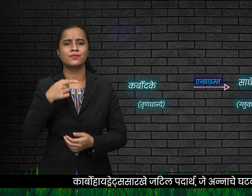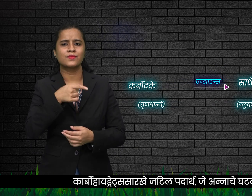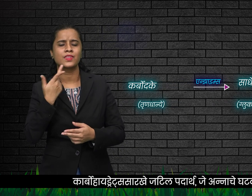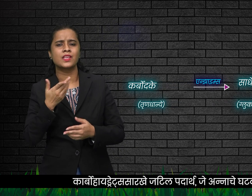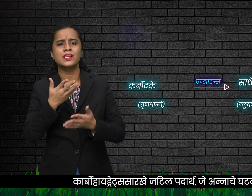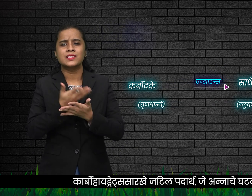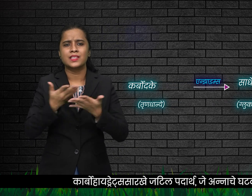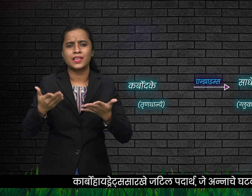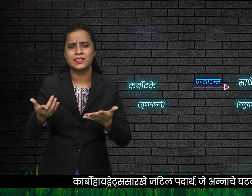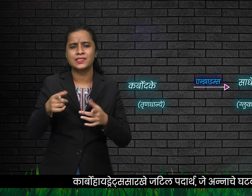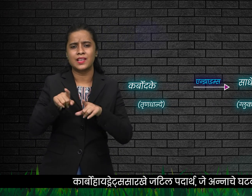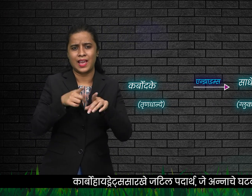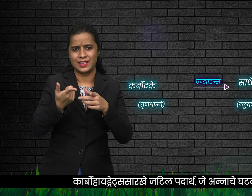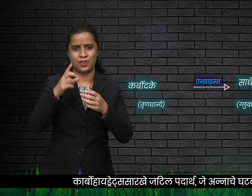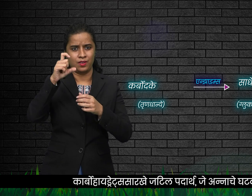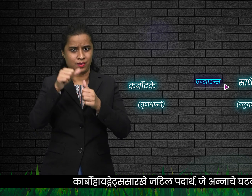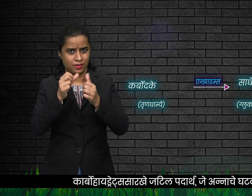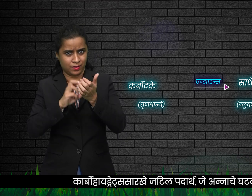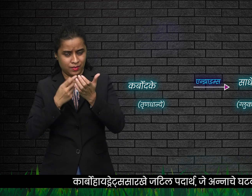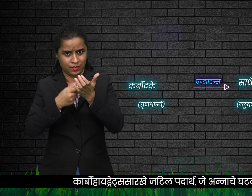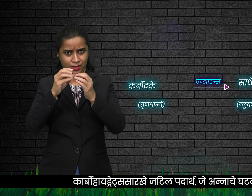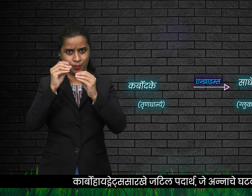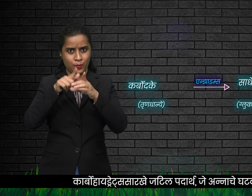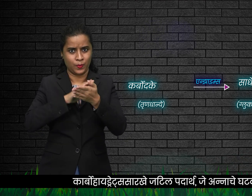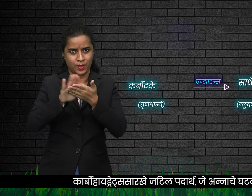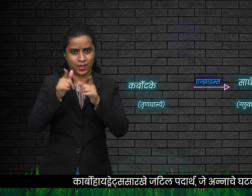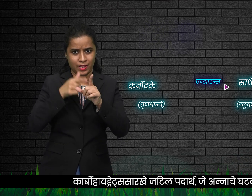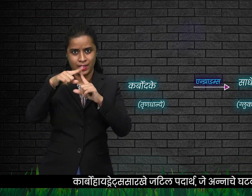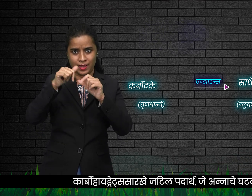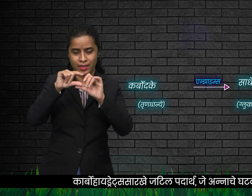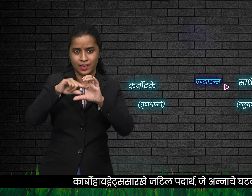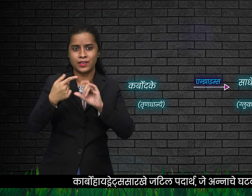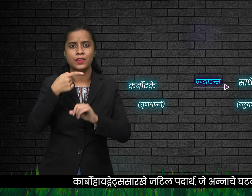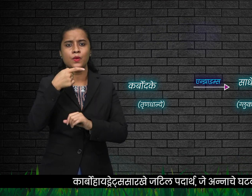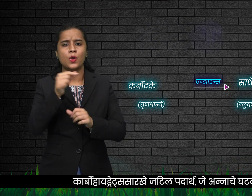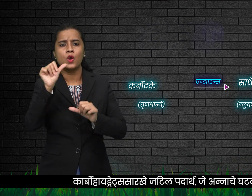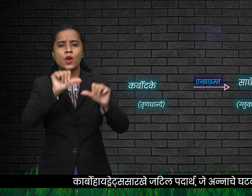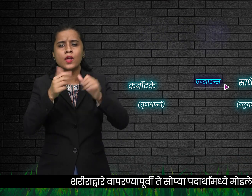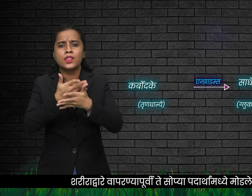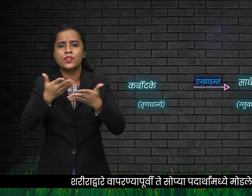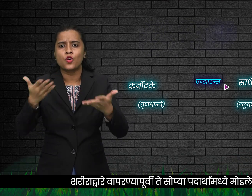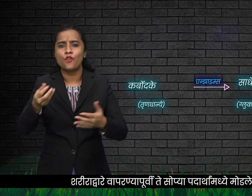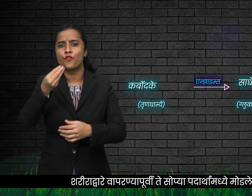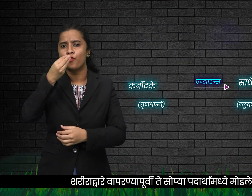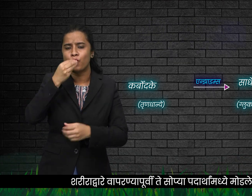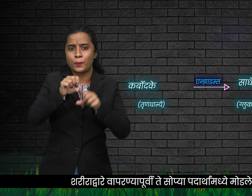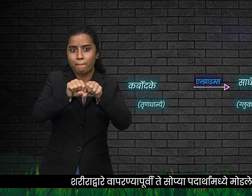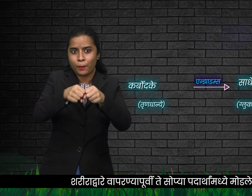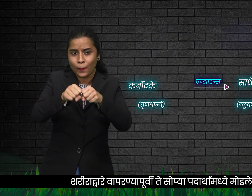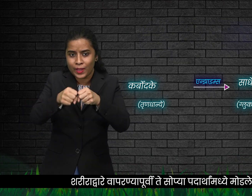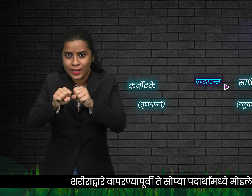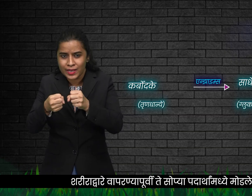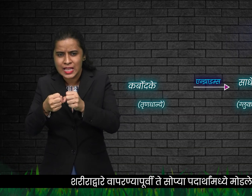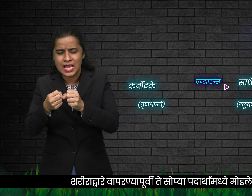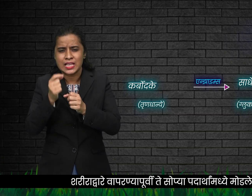दृश्य 6. कार्बोहायड्रेट सारख्या जटिल पदार्थ जे अन्नाचे घटक आहेत, शरीराद्वारे